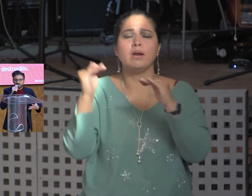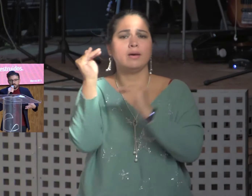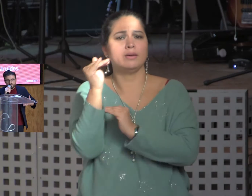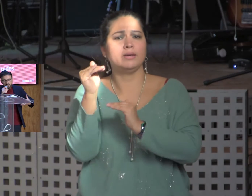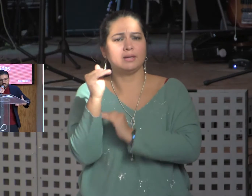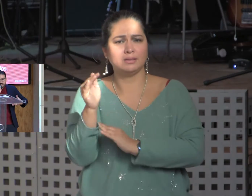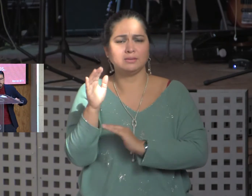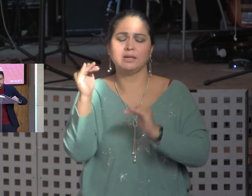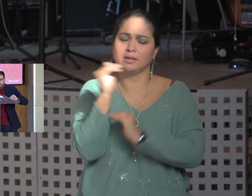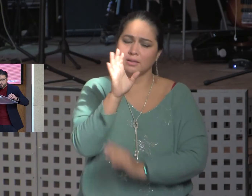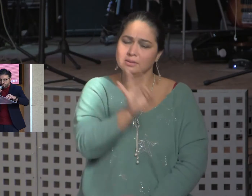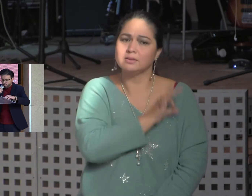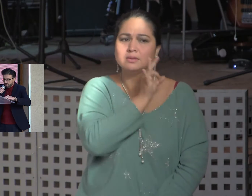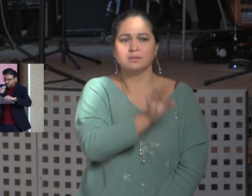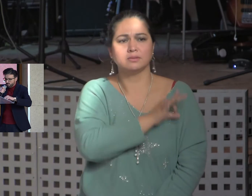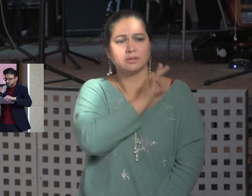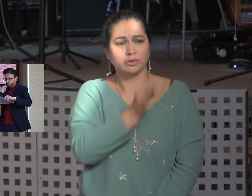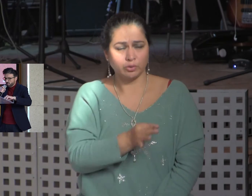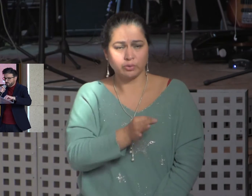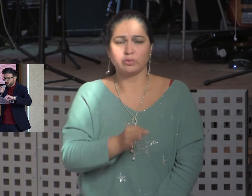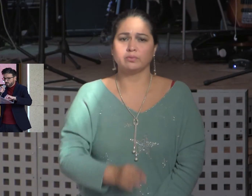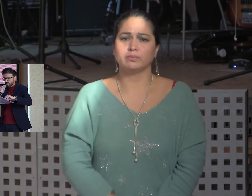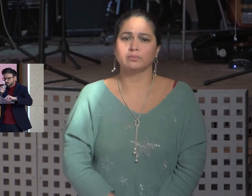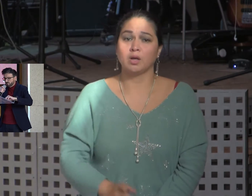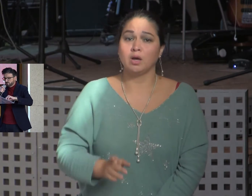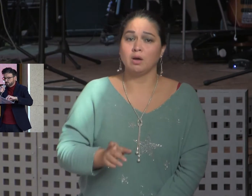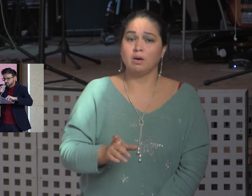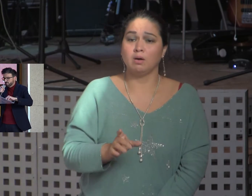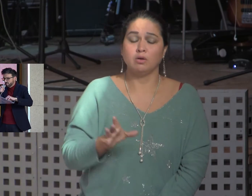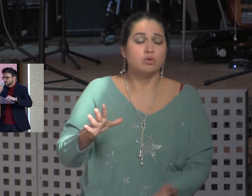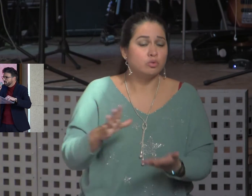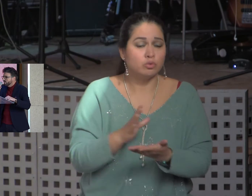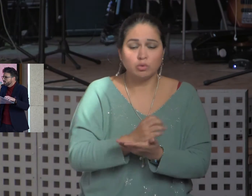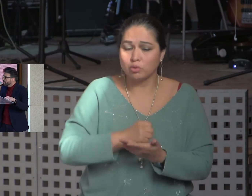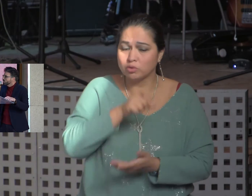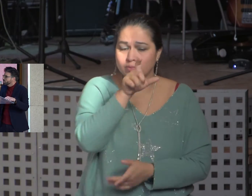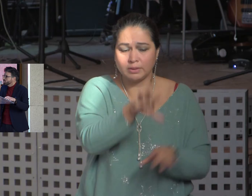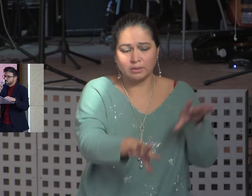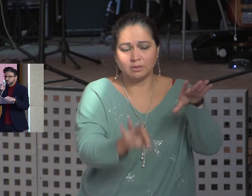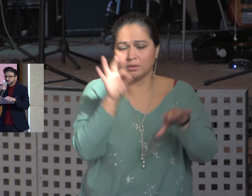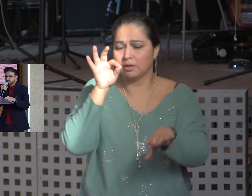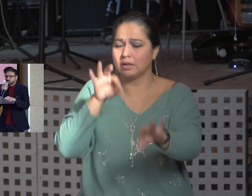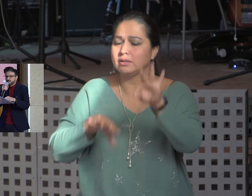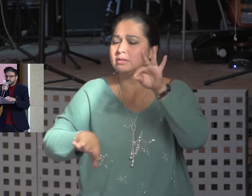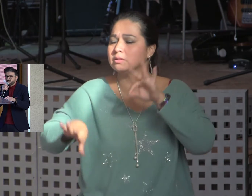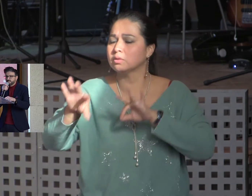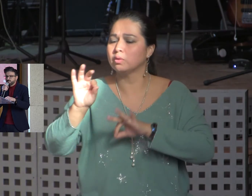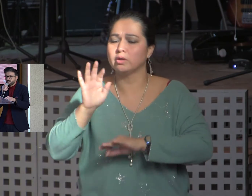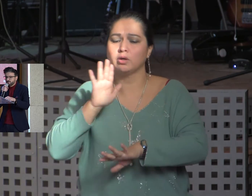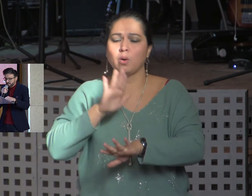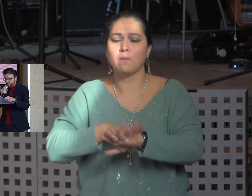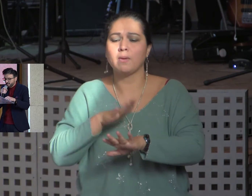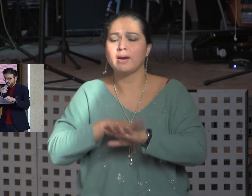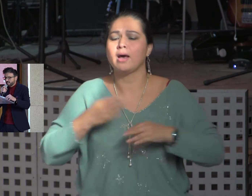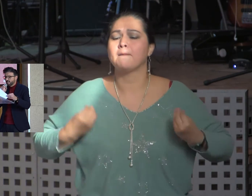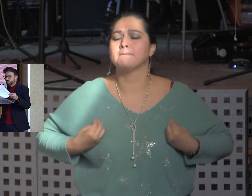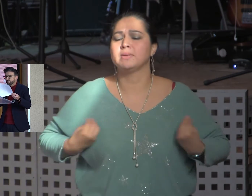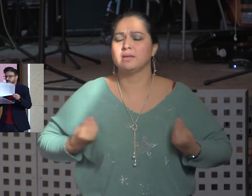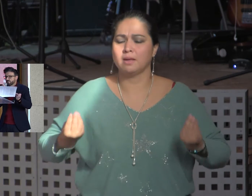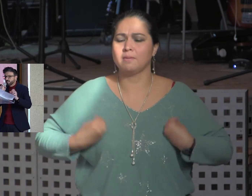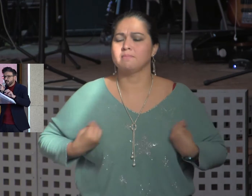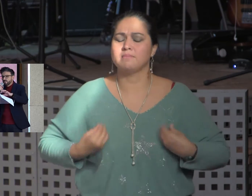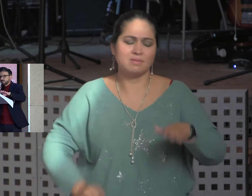Señor, los que hemos sido escogidos. Y hemos sido escogidos para tener vida y vida